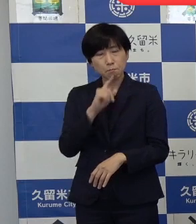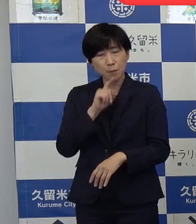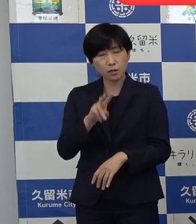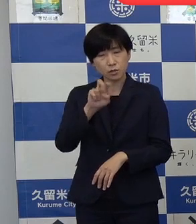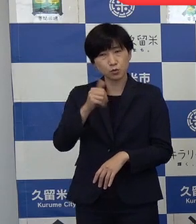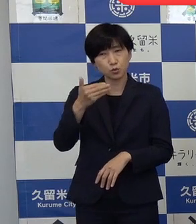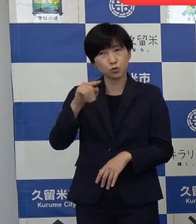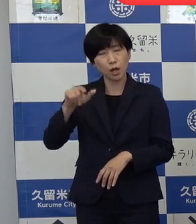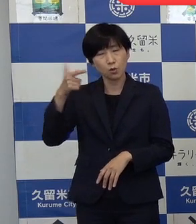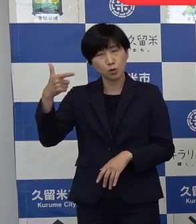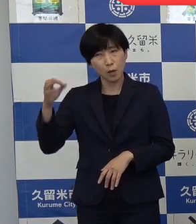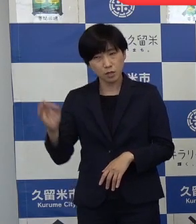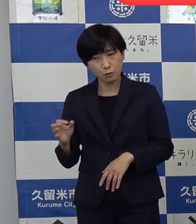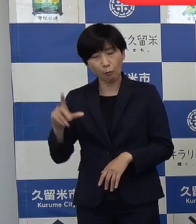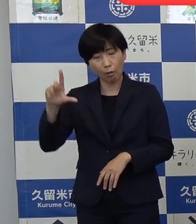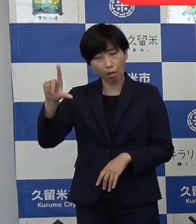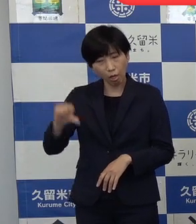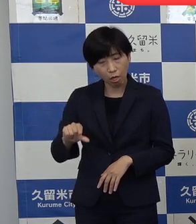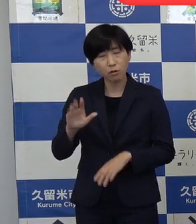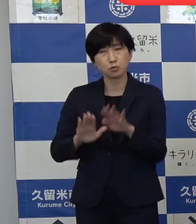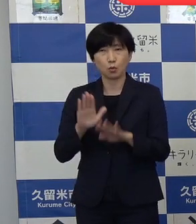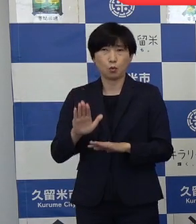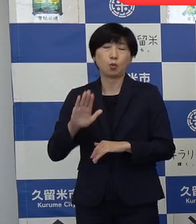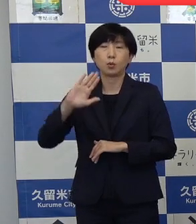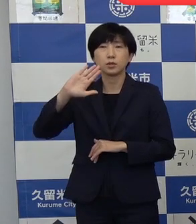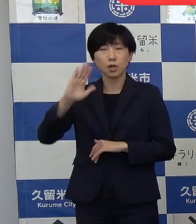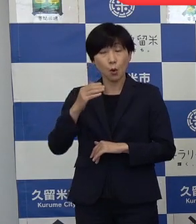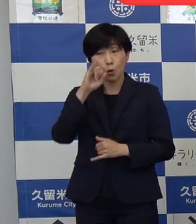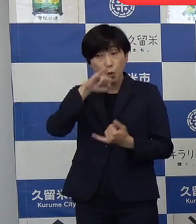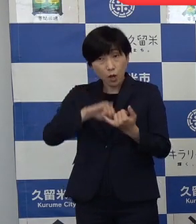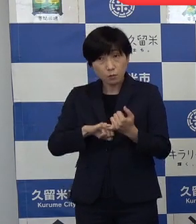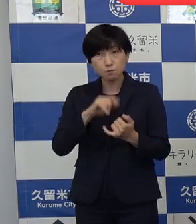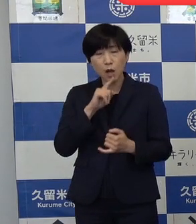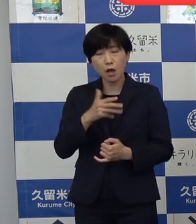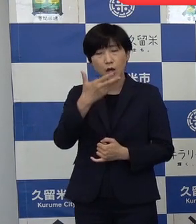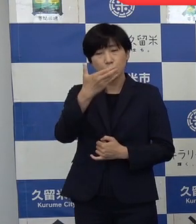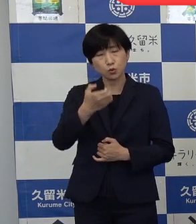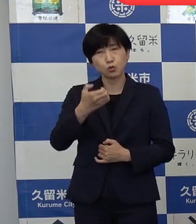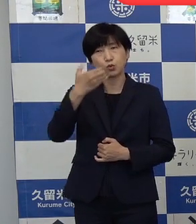29.6% の低い状況になっていますが、予約はすでに